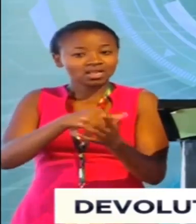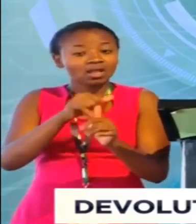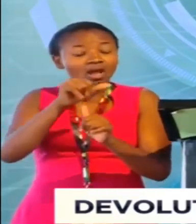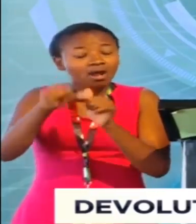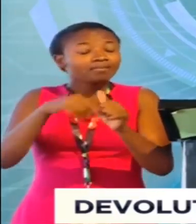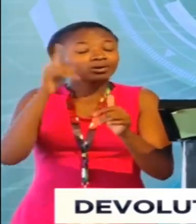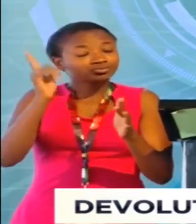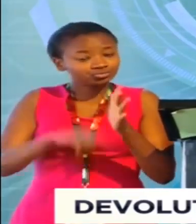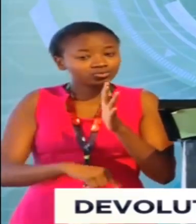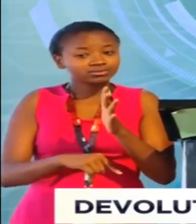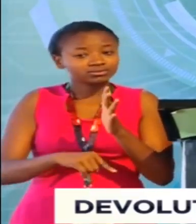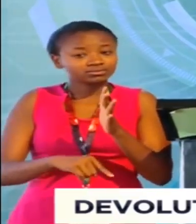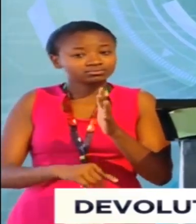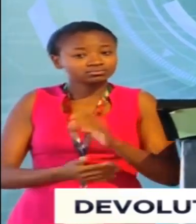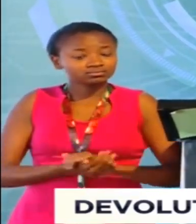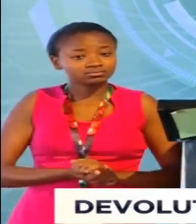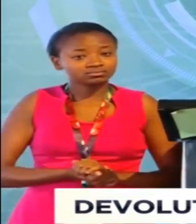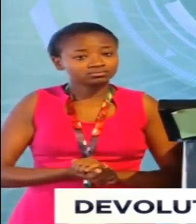vita vyetu